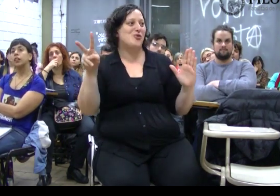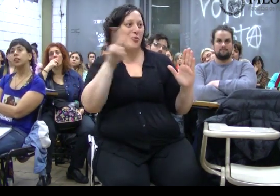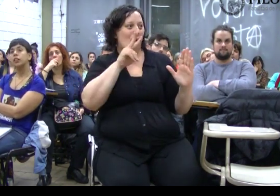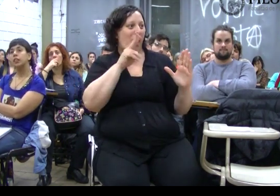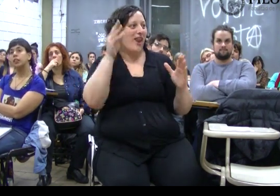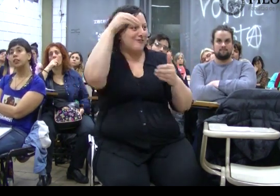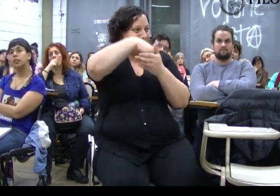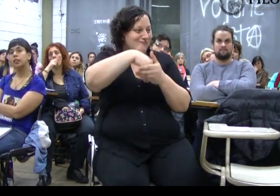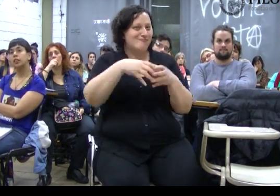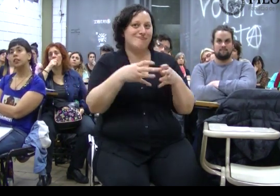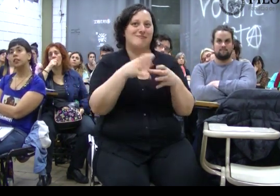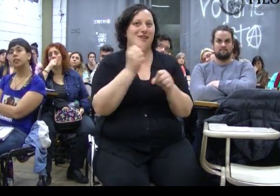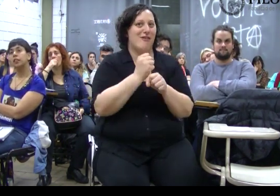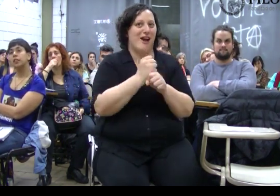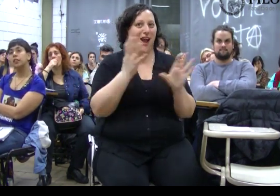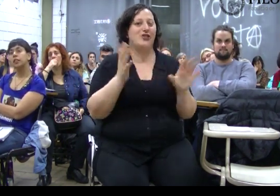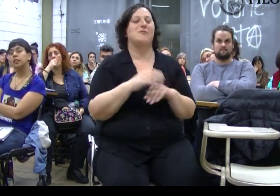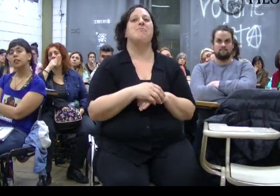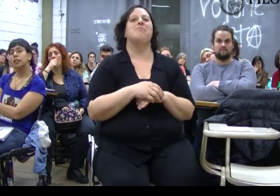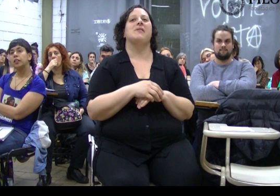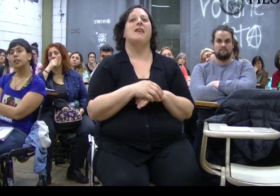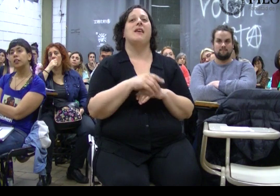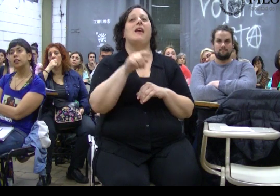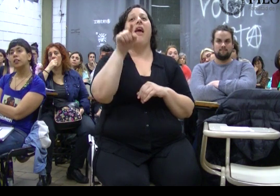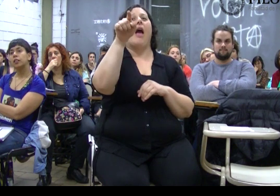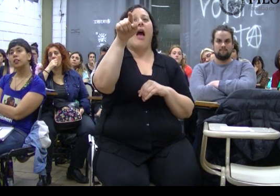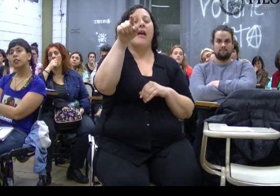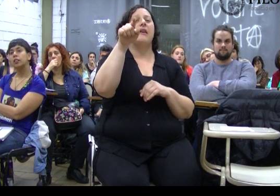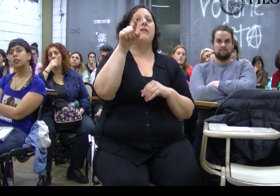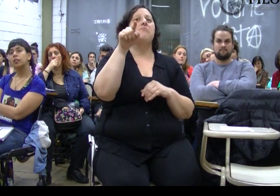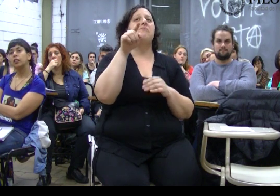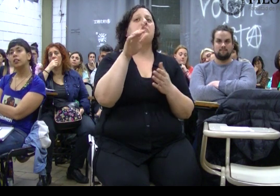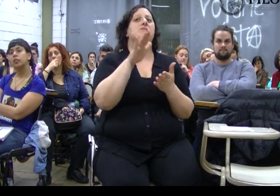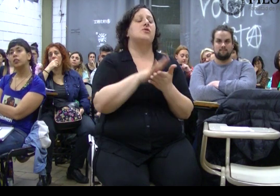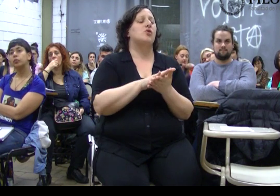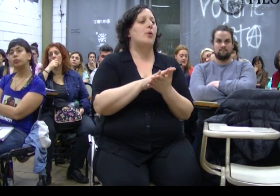Esta es la premiación del concurso y acá venimos con algunos